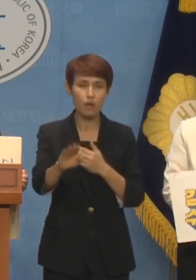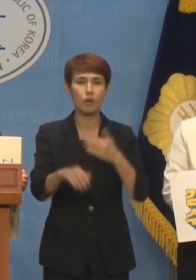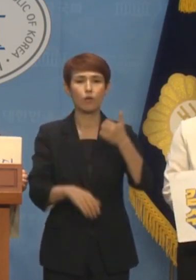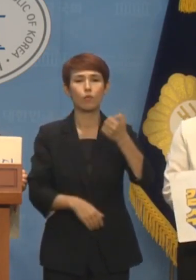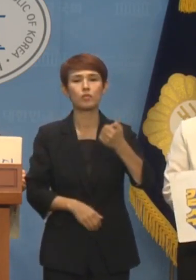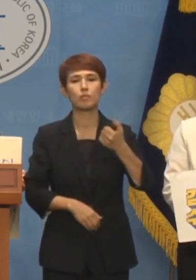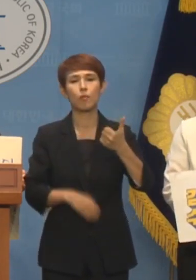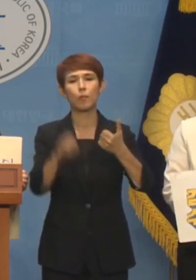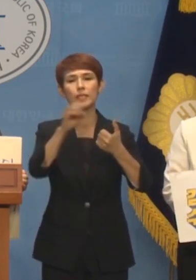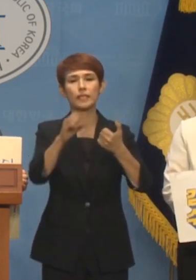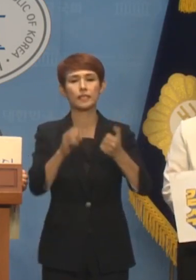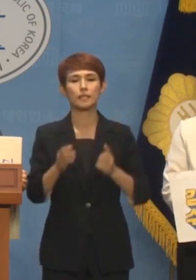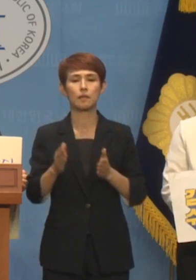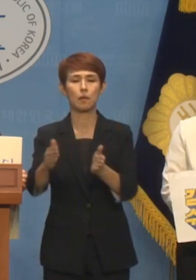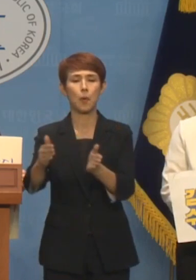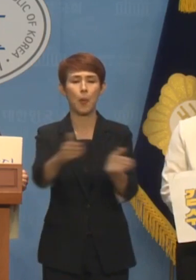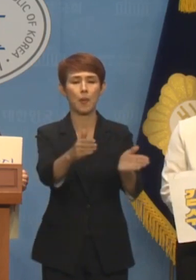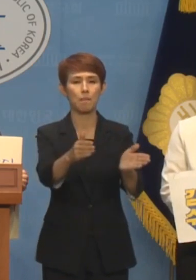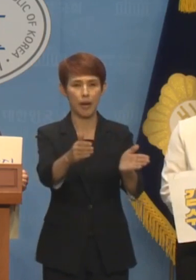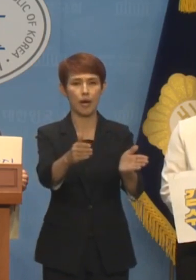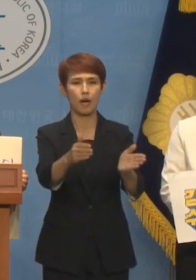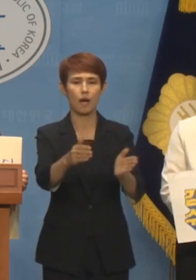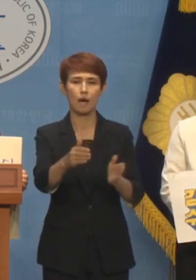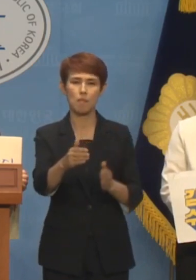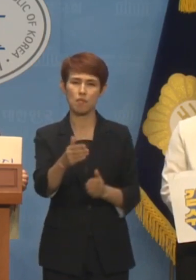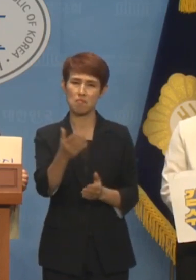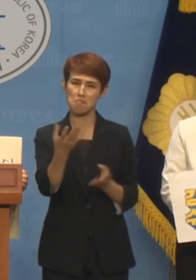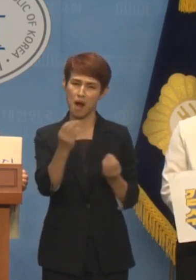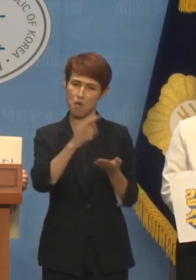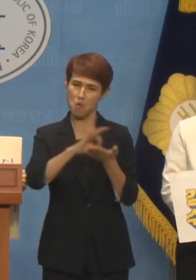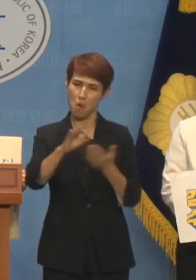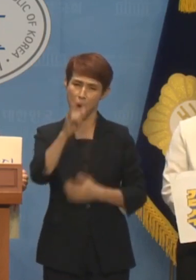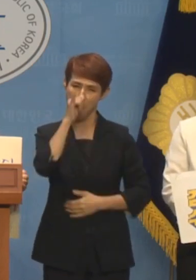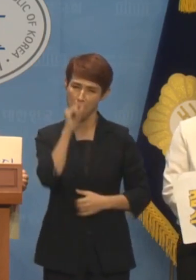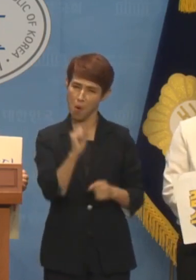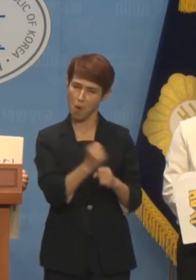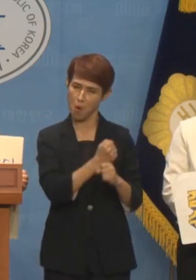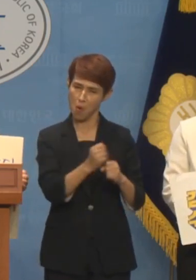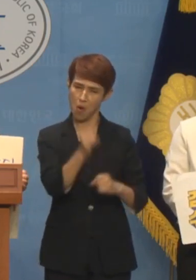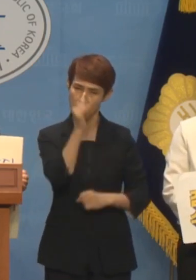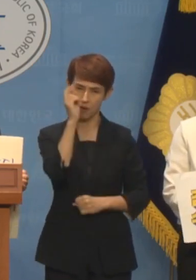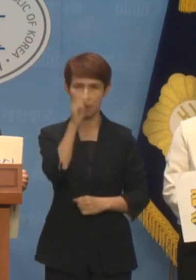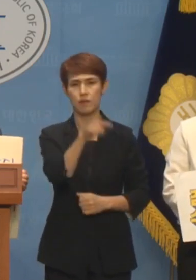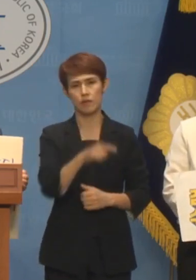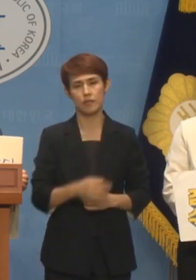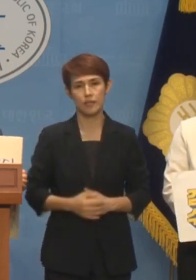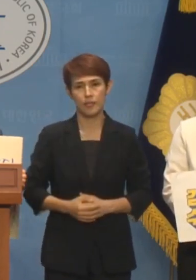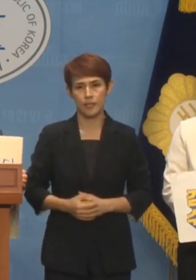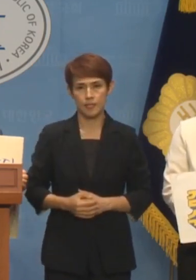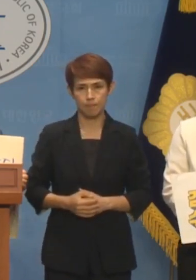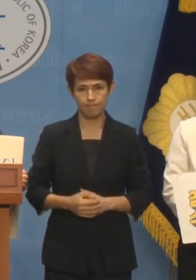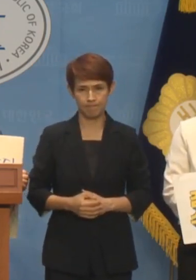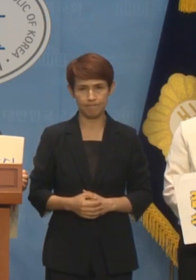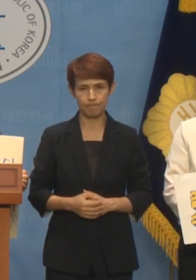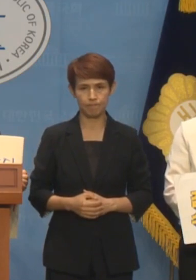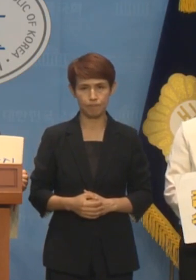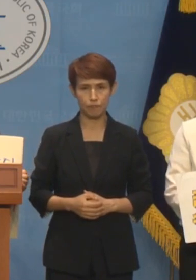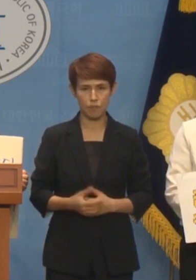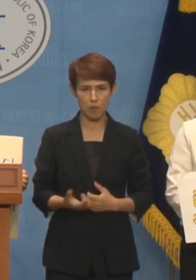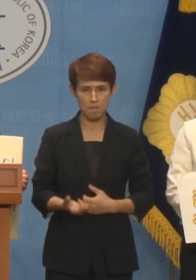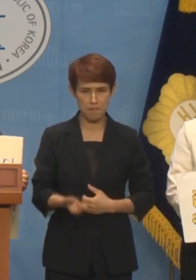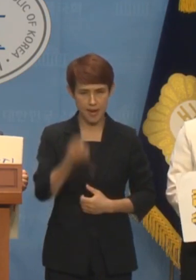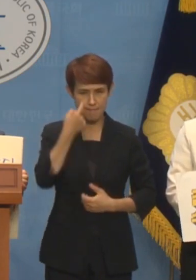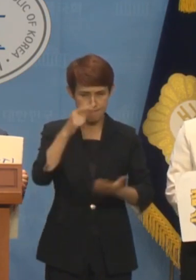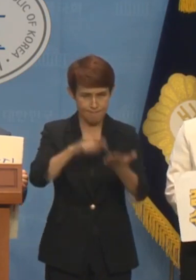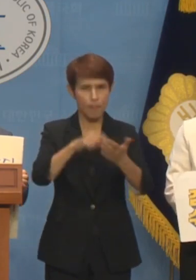55%의 노선을 변경하고 7km 남하하고 수천억이 더 드는 안을 음모를 이렇게 자행한 것으로 파악하고 있습니다. 반드시 이 점이 밝혀질 것입니다. 또